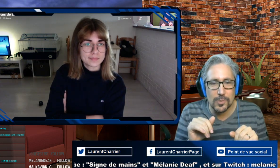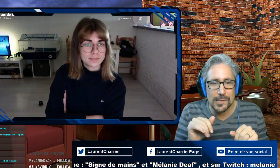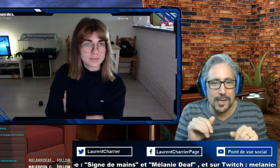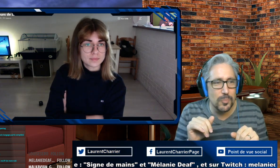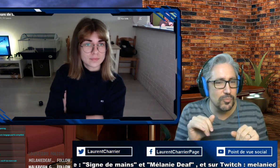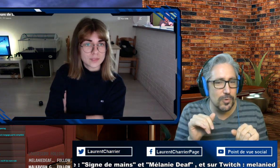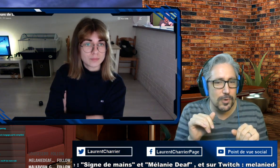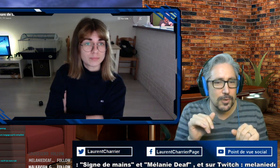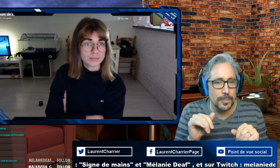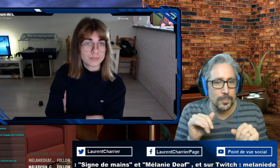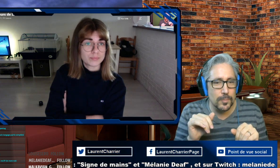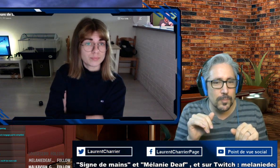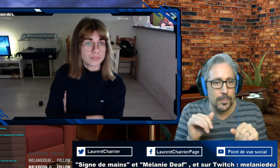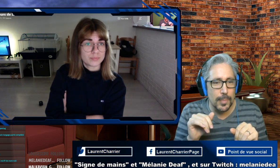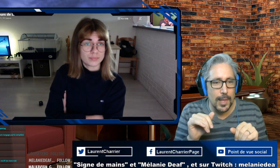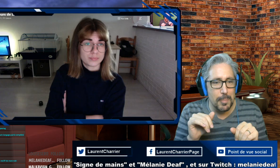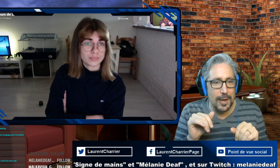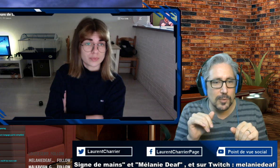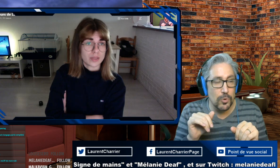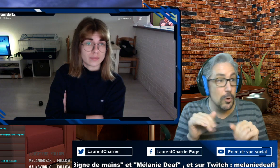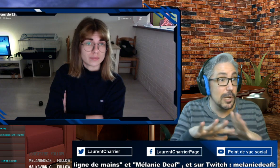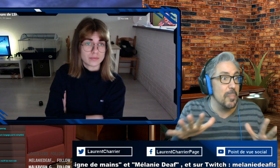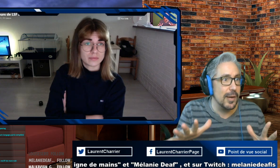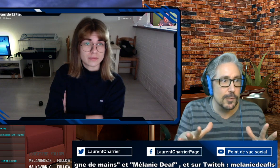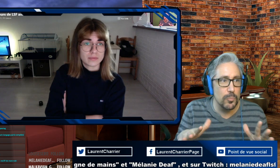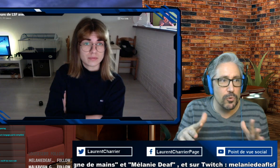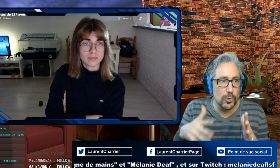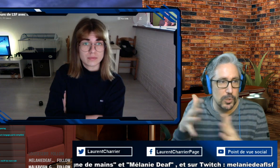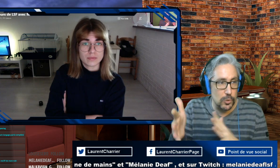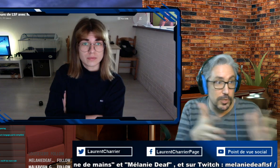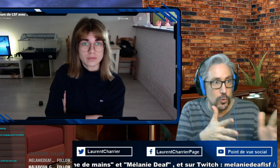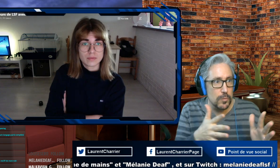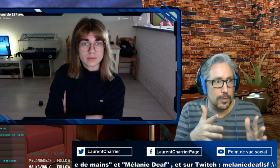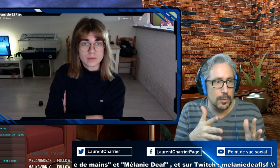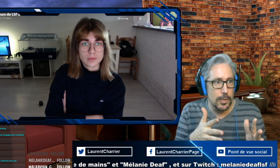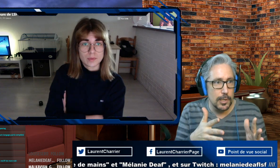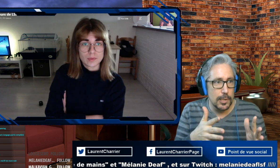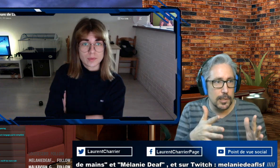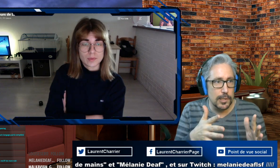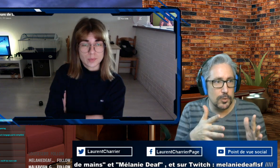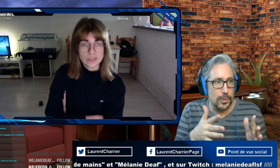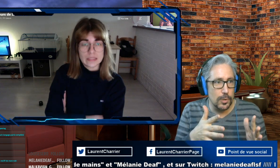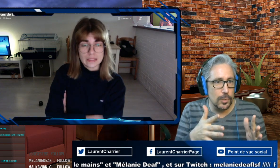quelques petits conseils pour. Par exemple, les bases pour ceux qui te découvrent,